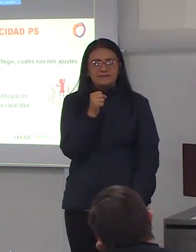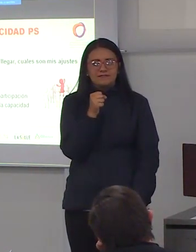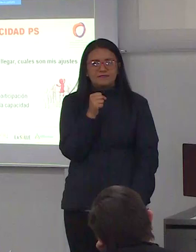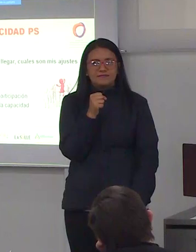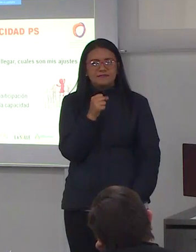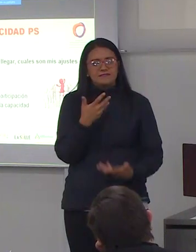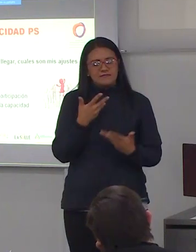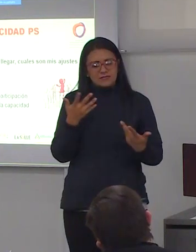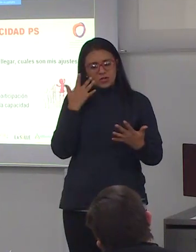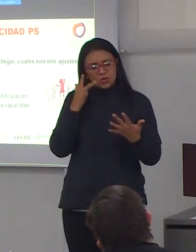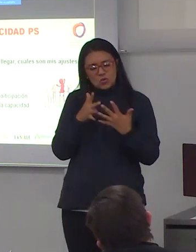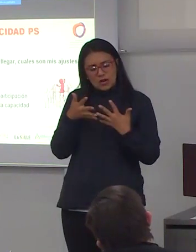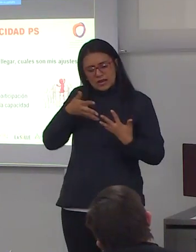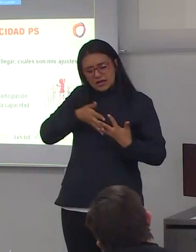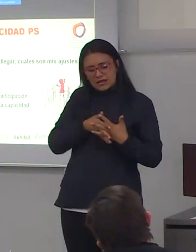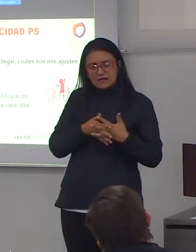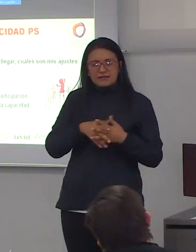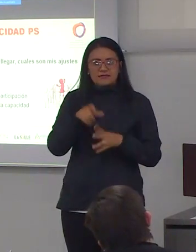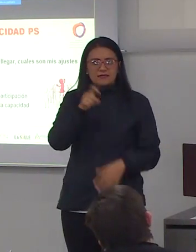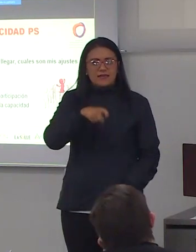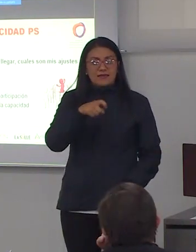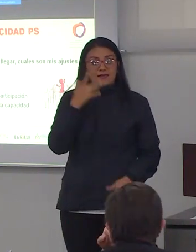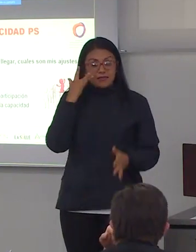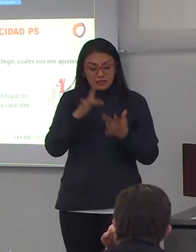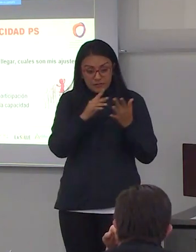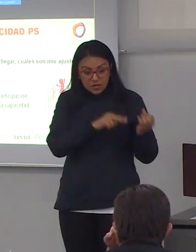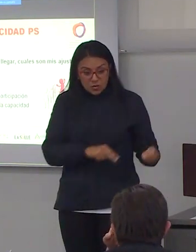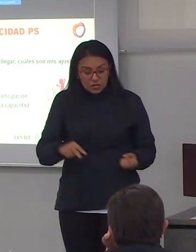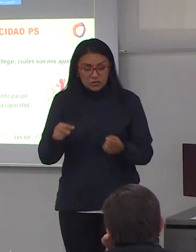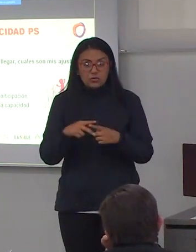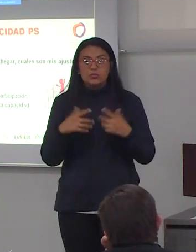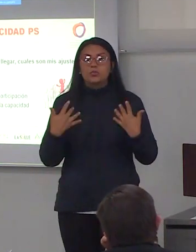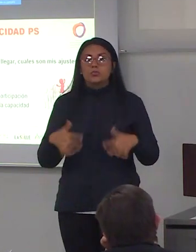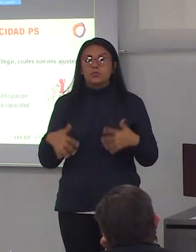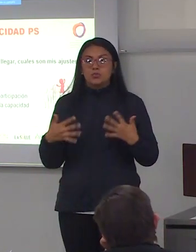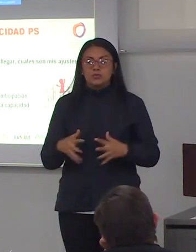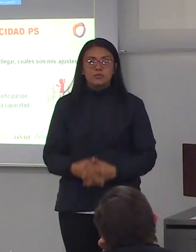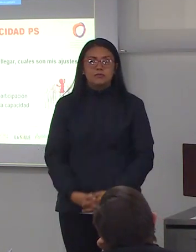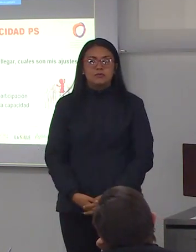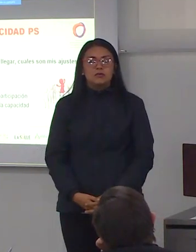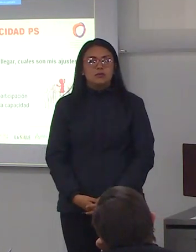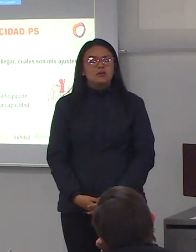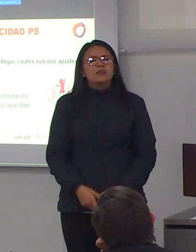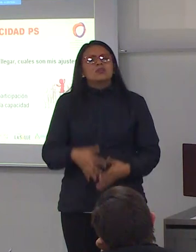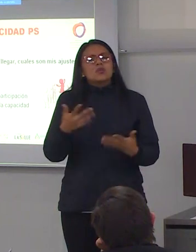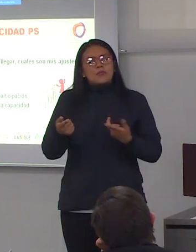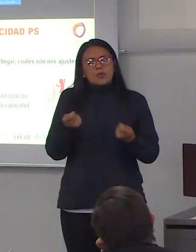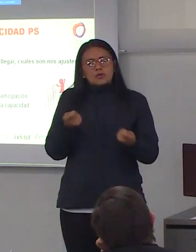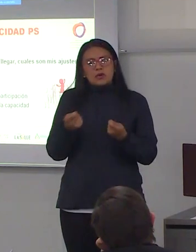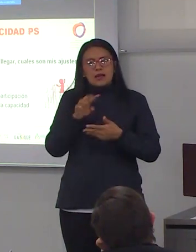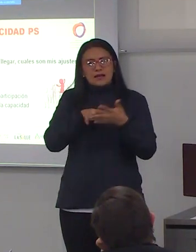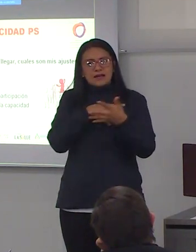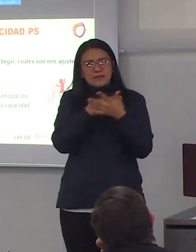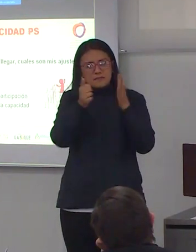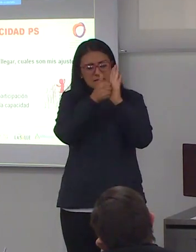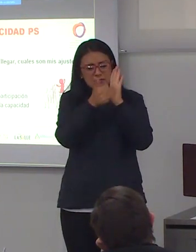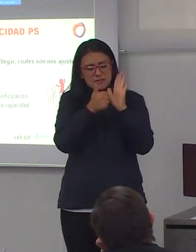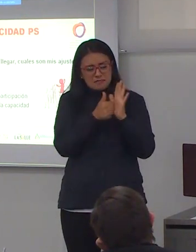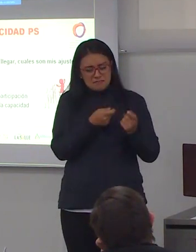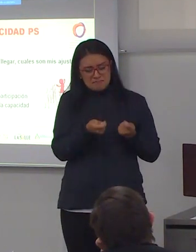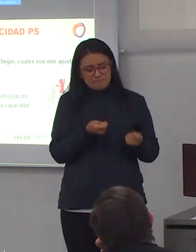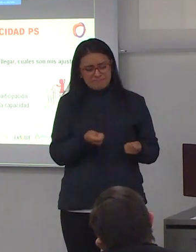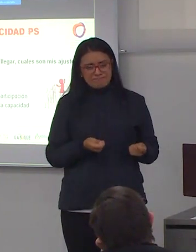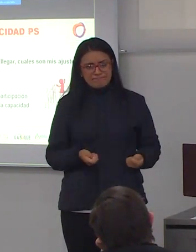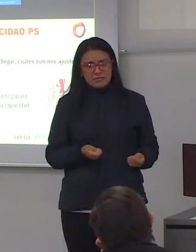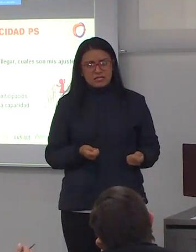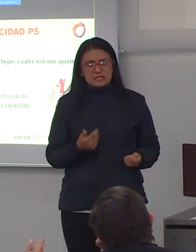¿qué ajustes necesito? y en el tema educativo es clave ¿cómo yo regulo la carga académica y